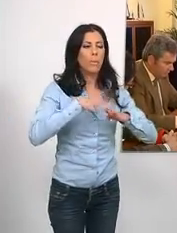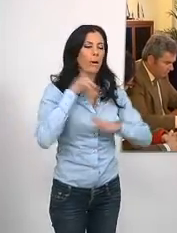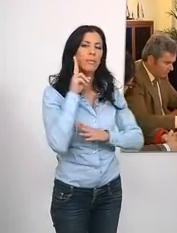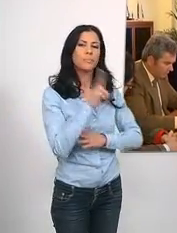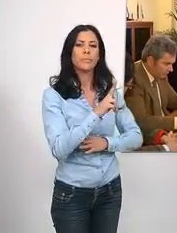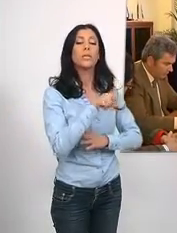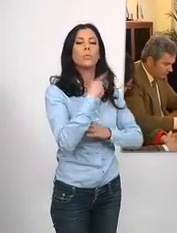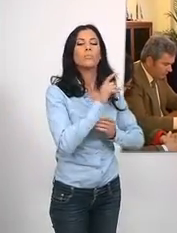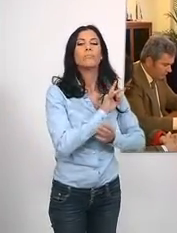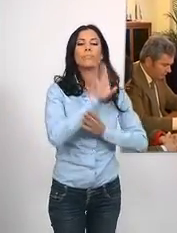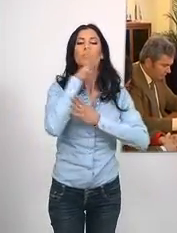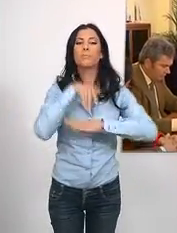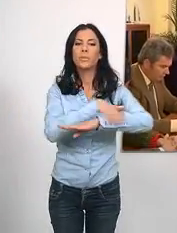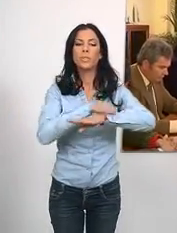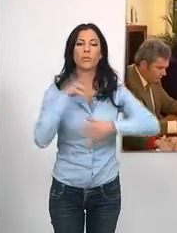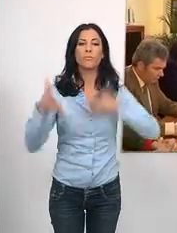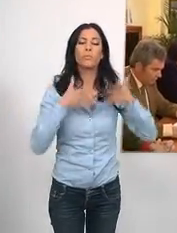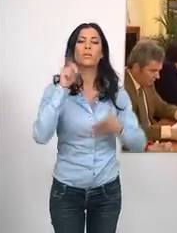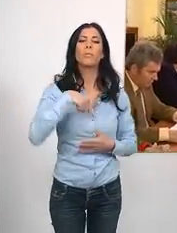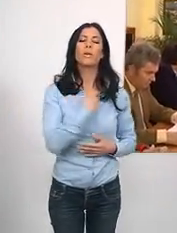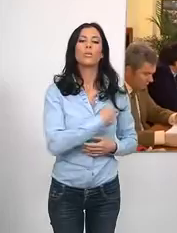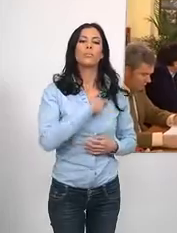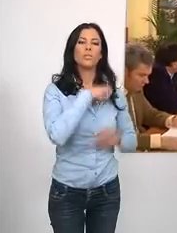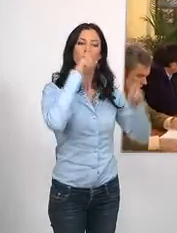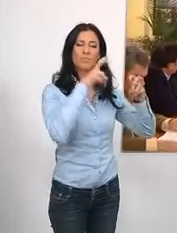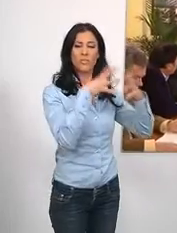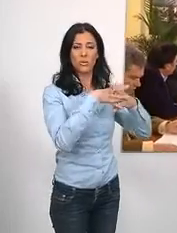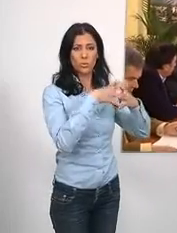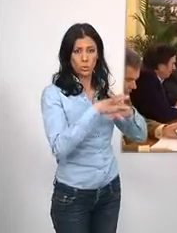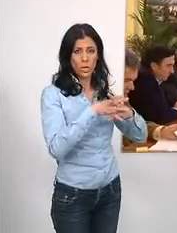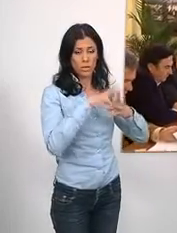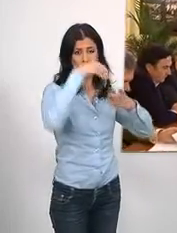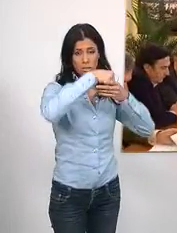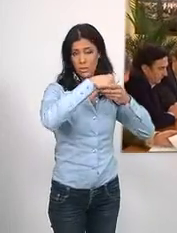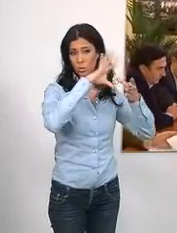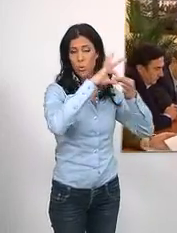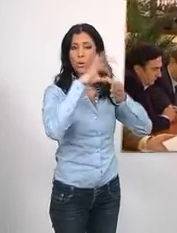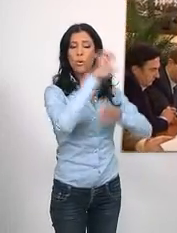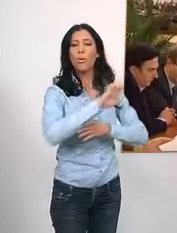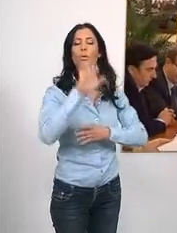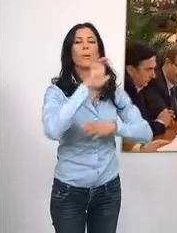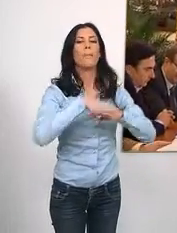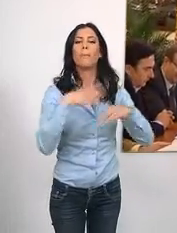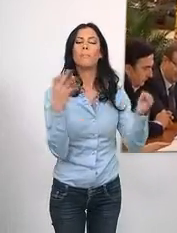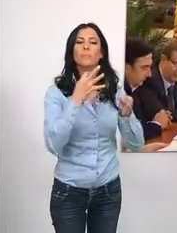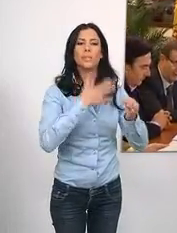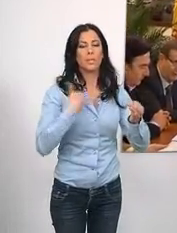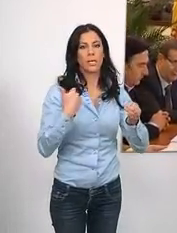de viabilidad al Ministerio de fomento y también a la comisión de infraestructuras de la Unión Europea en el que se pone de